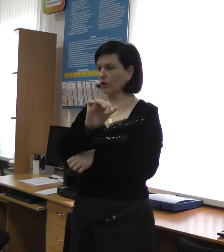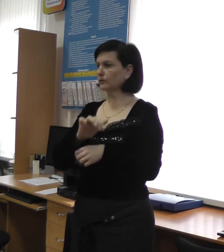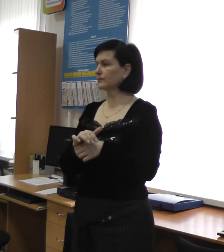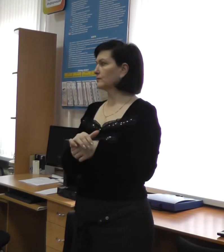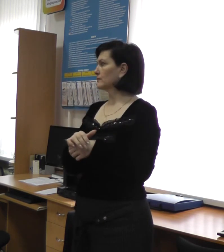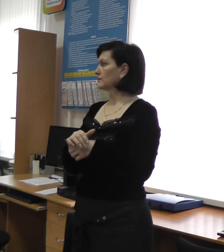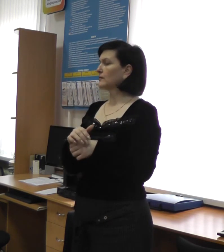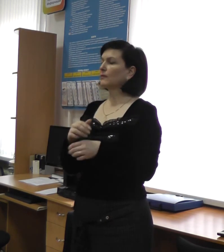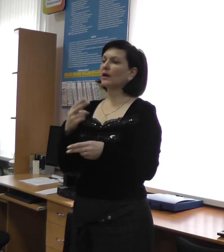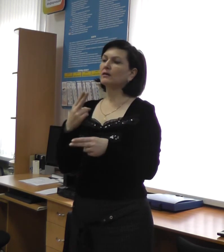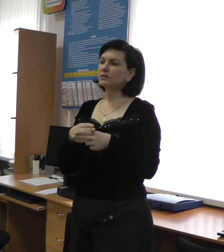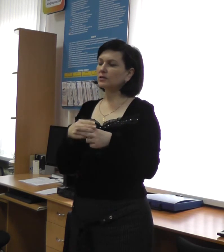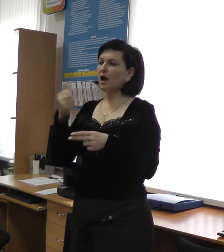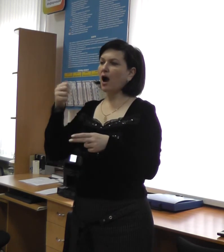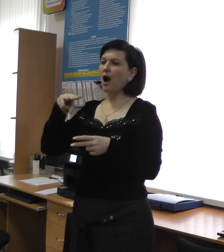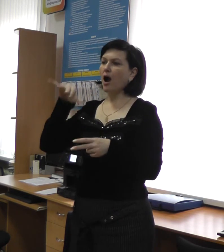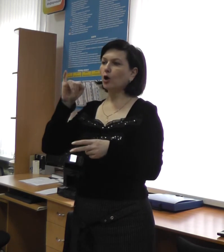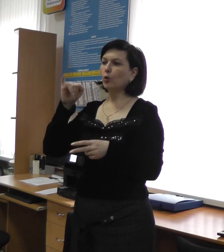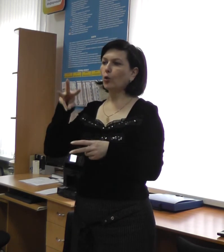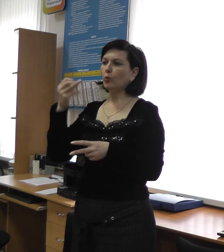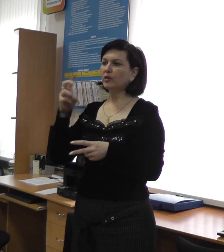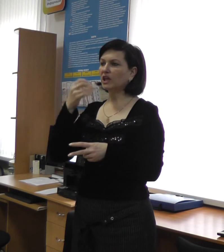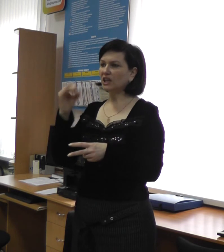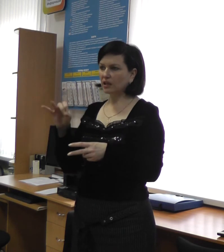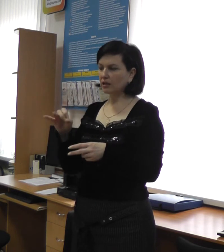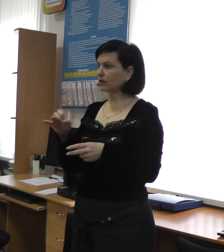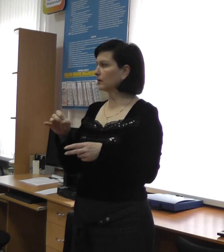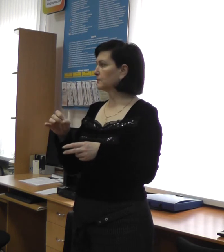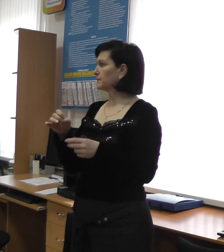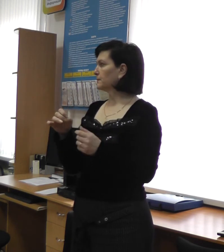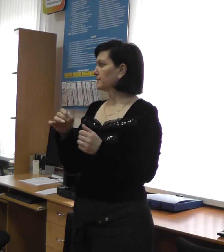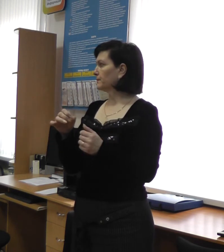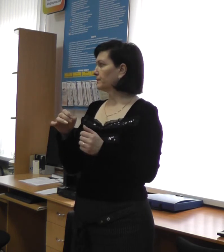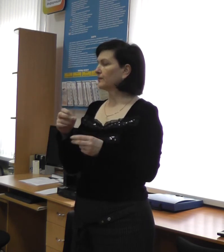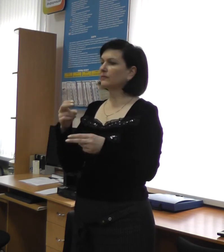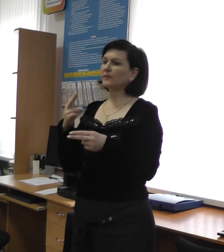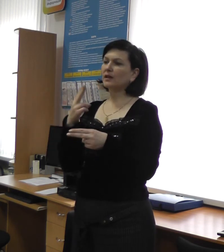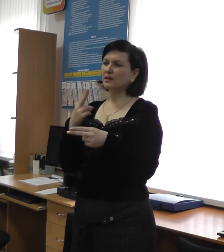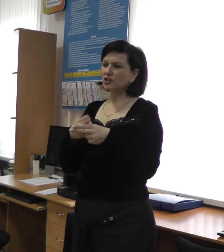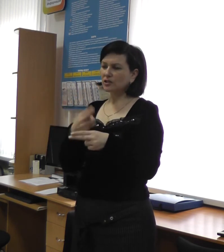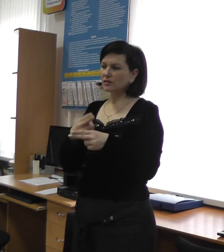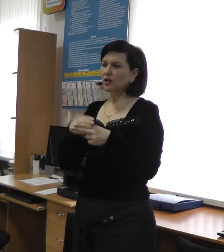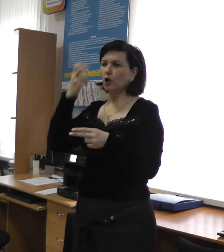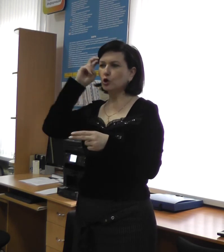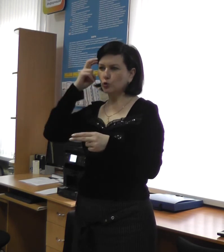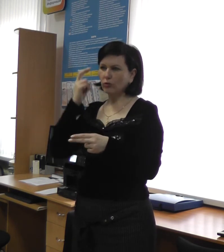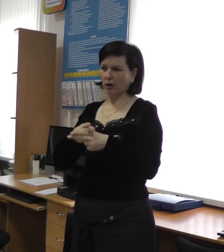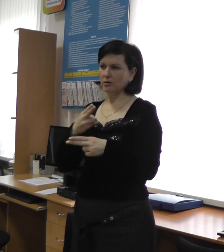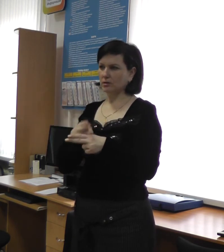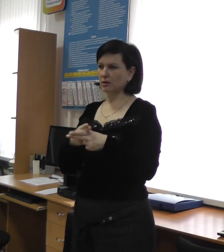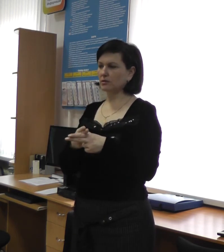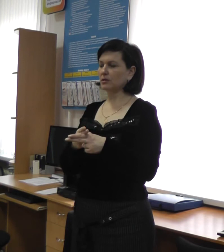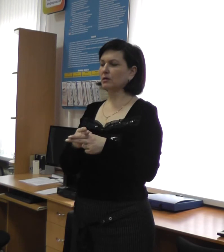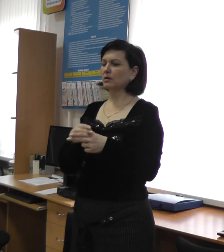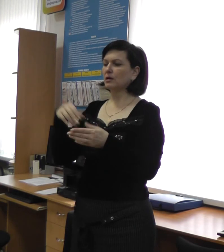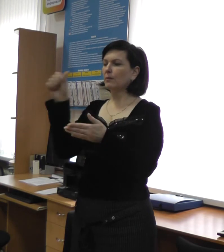как из алюминия, поверхностно-активные органические соединения, металлоконструкции из черных металлов,